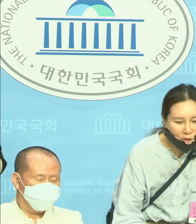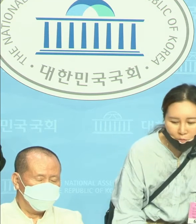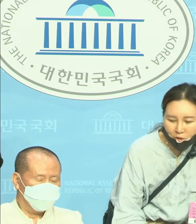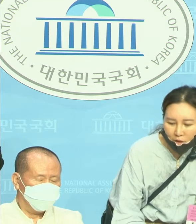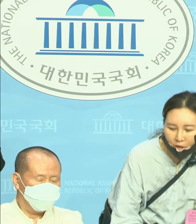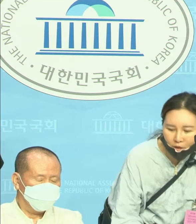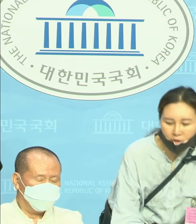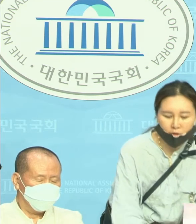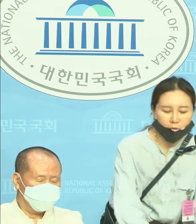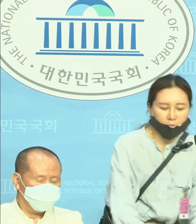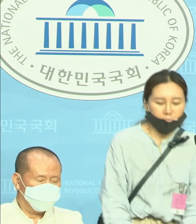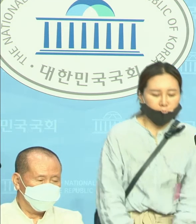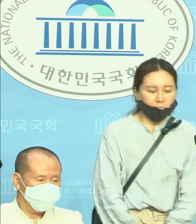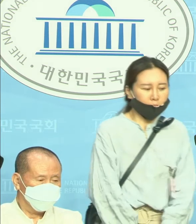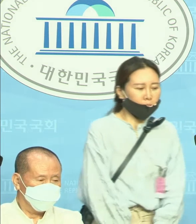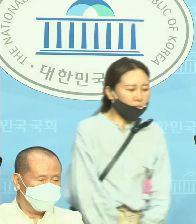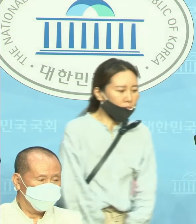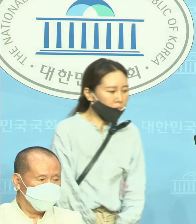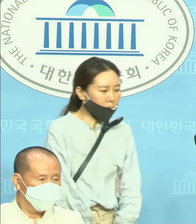감사합니다